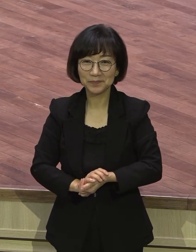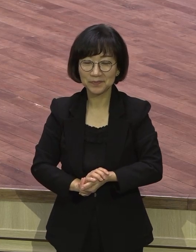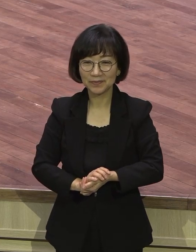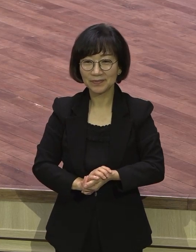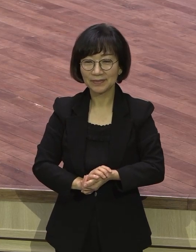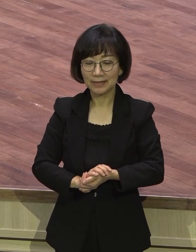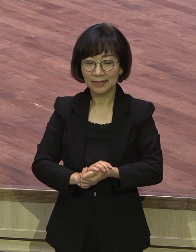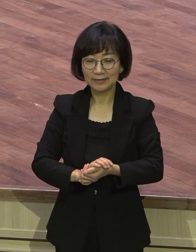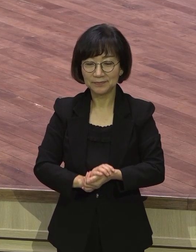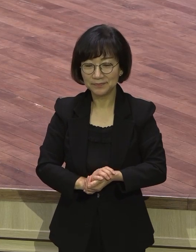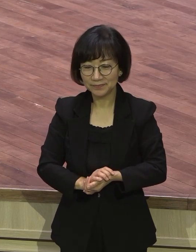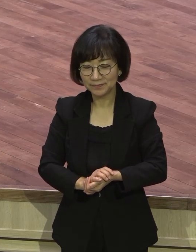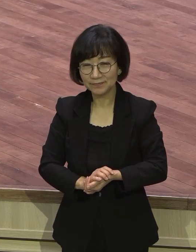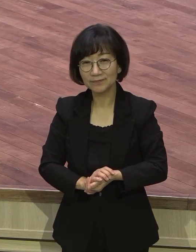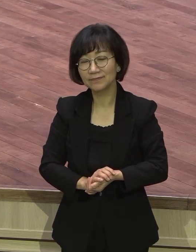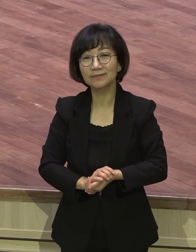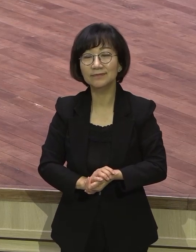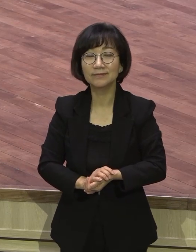가정 예배 회복.